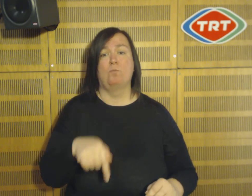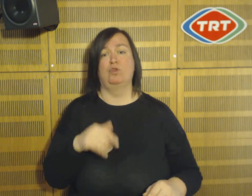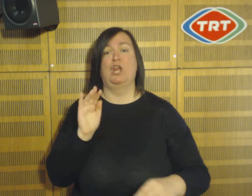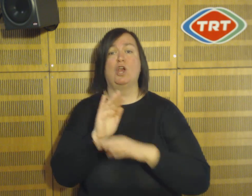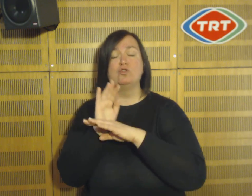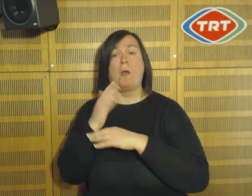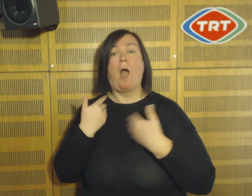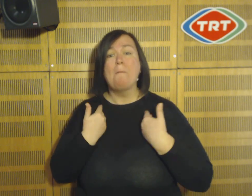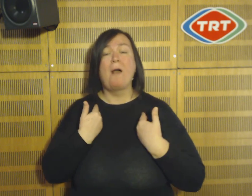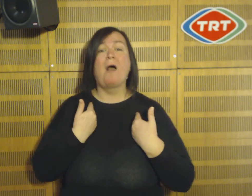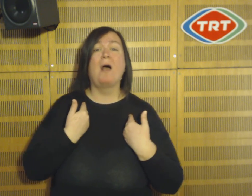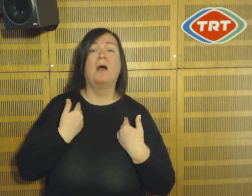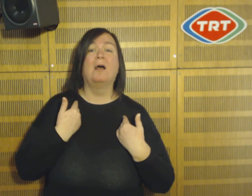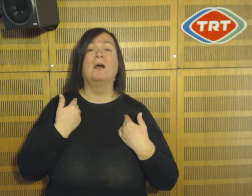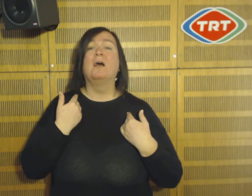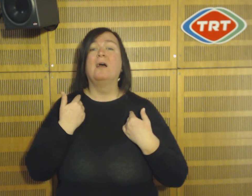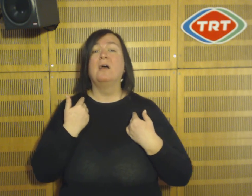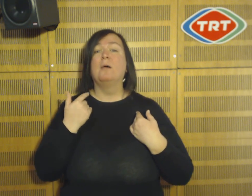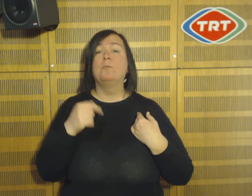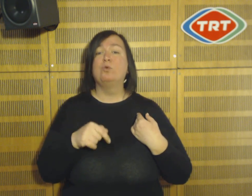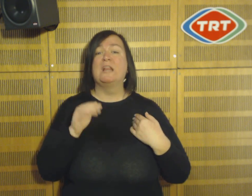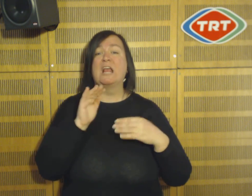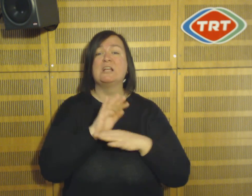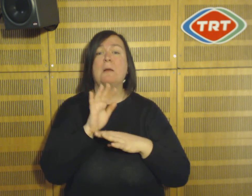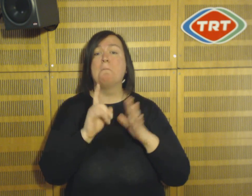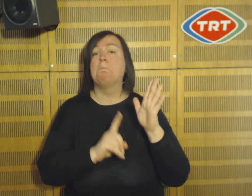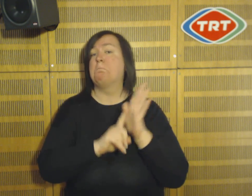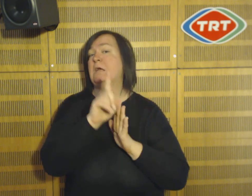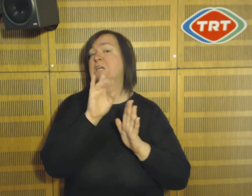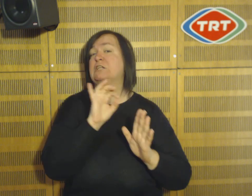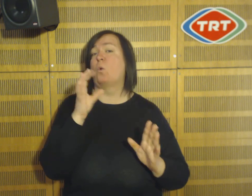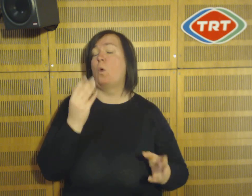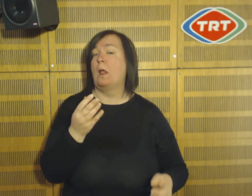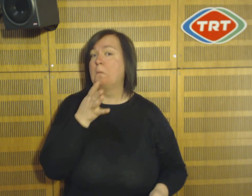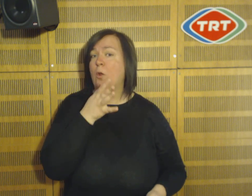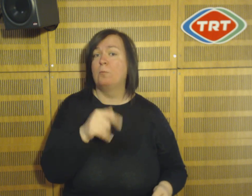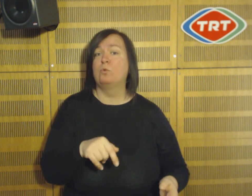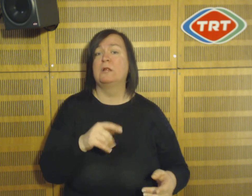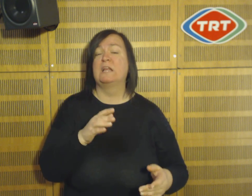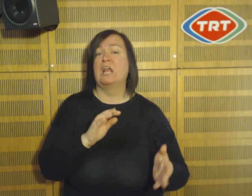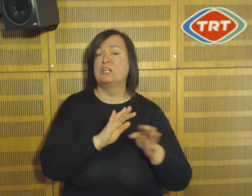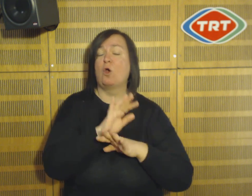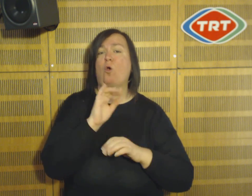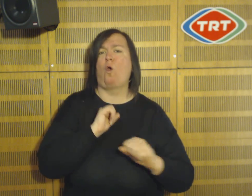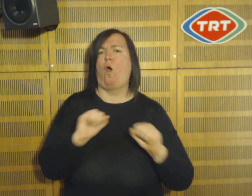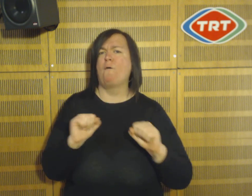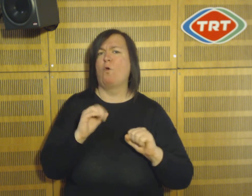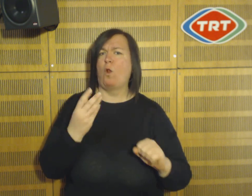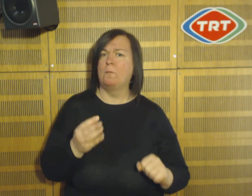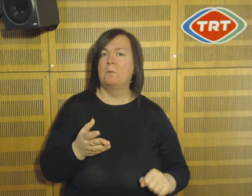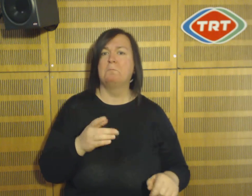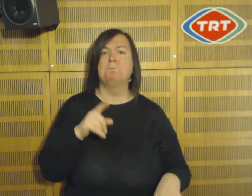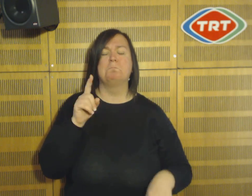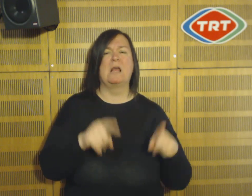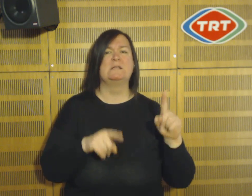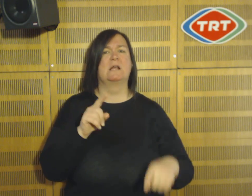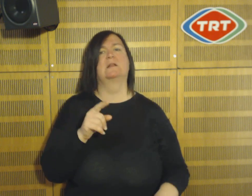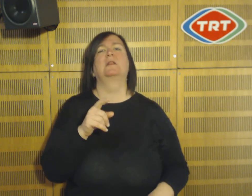Eee işte bunun bununla yaşarken başarısız olabiliyorum işte bununla yaşarken Öfkeli olabiliyorum e bazen yanlış Eee yanlış şeyler